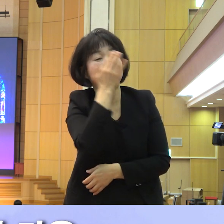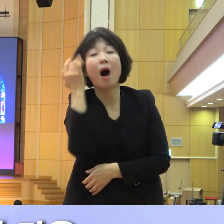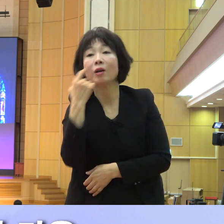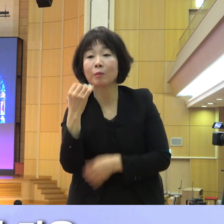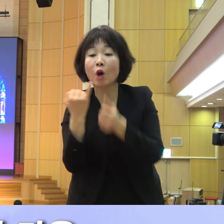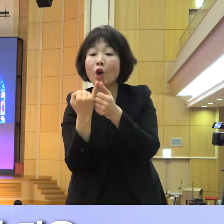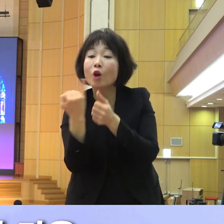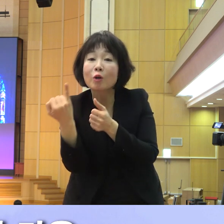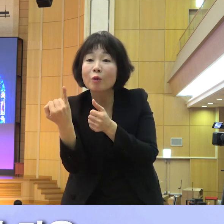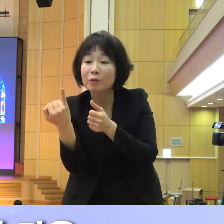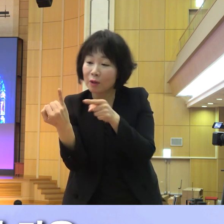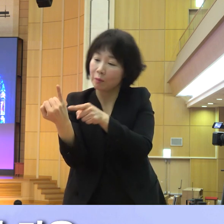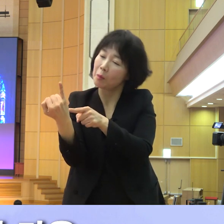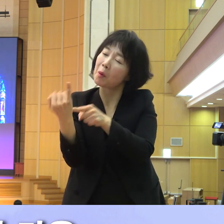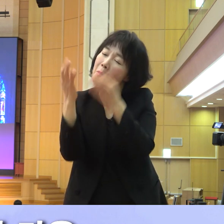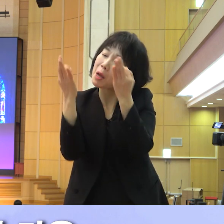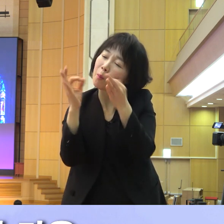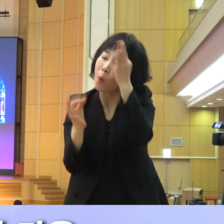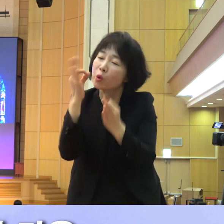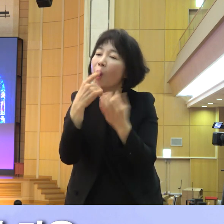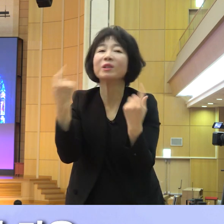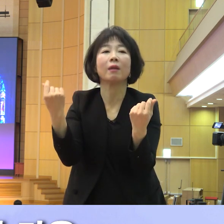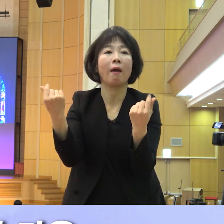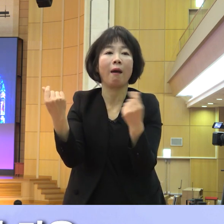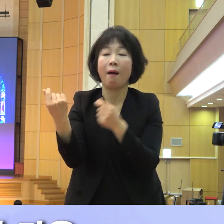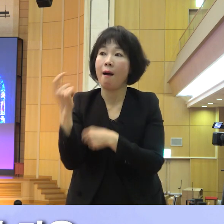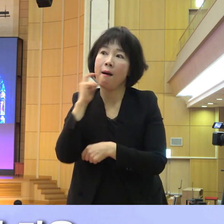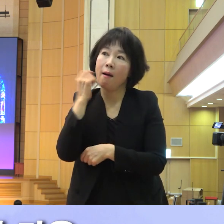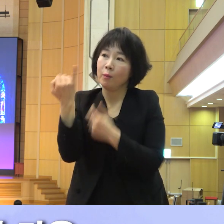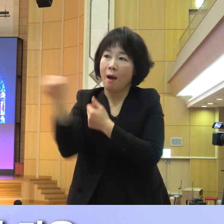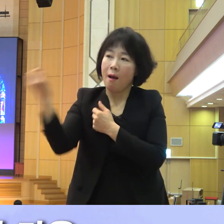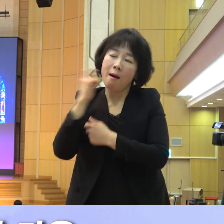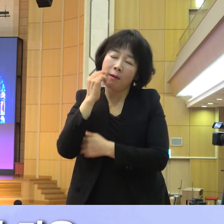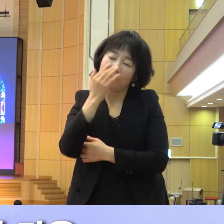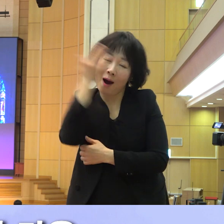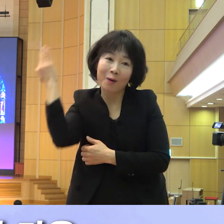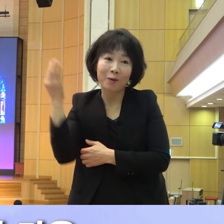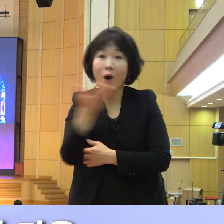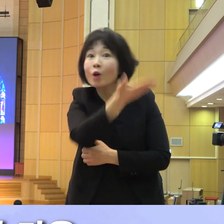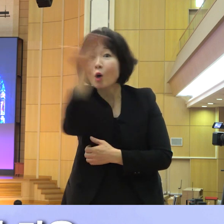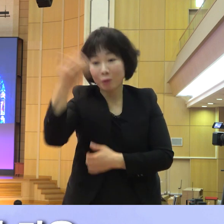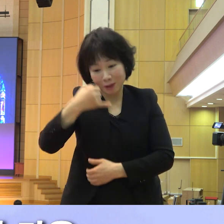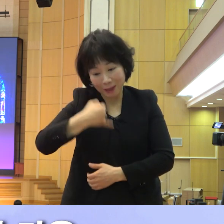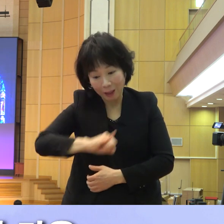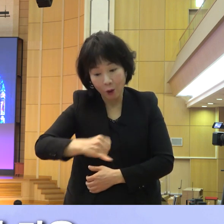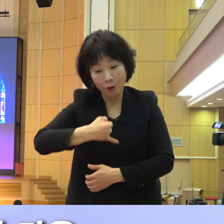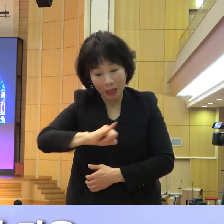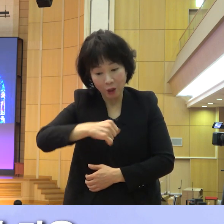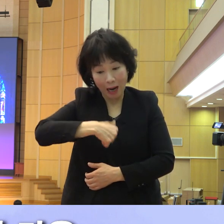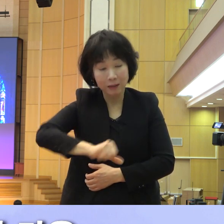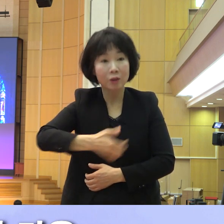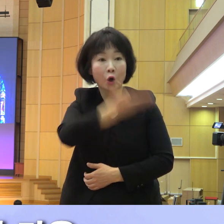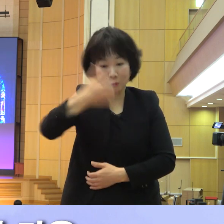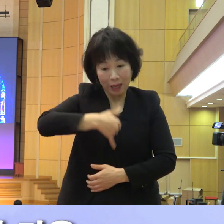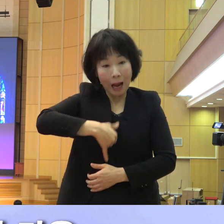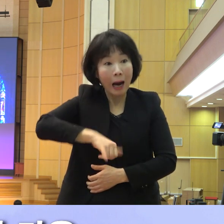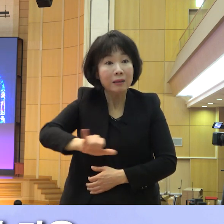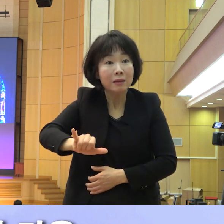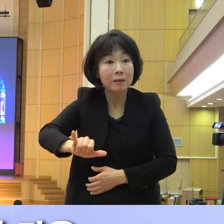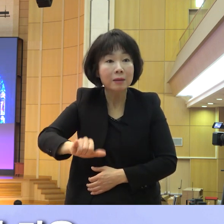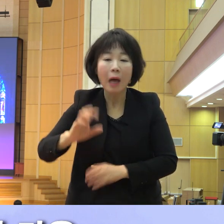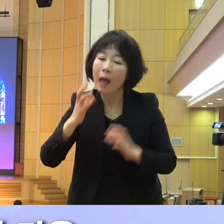아내는 결실한 포도나무 같으며 내 상에 둘린 자식은 어린 감람나무 같으리로다. 여러분에게